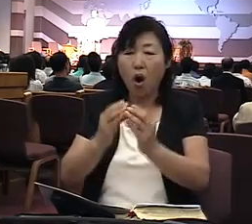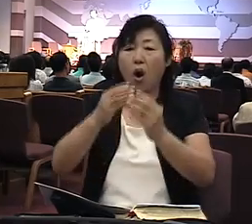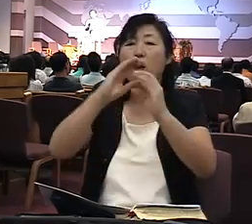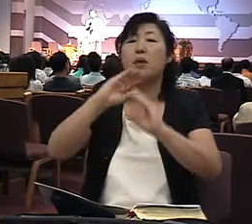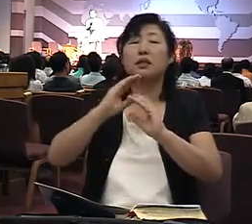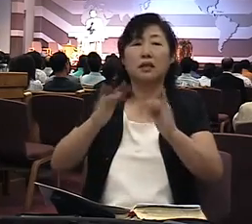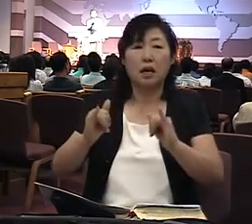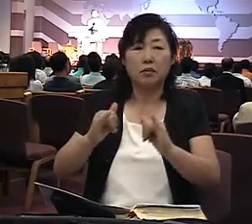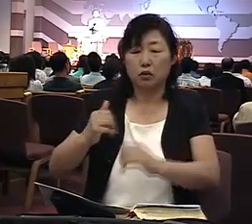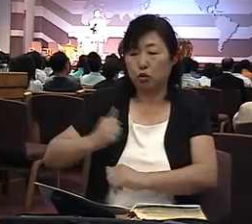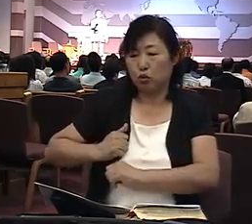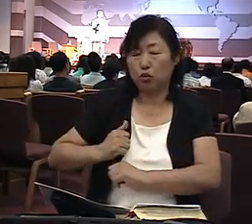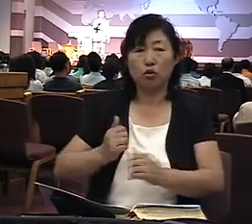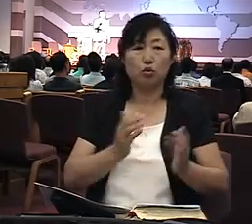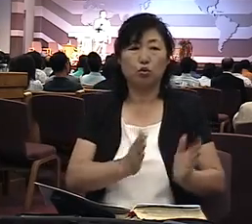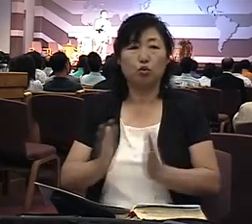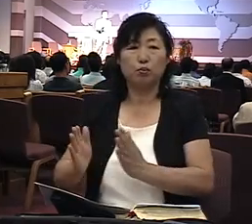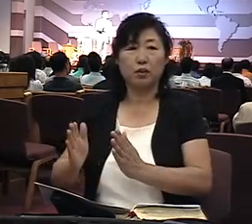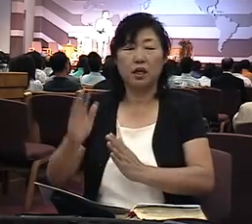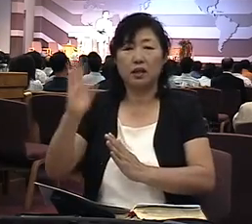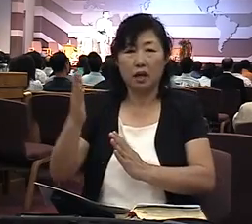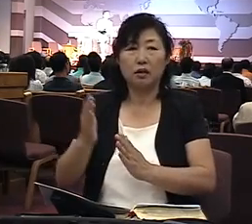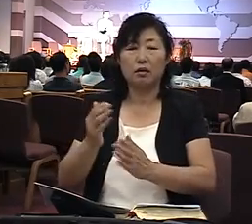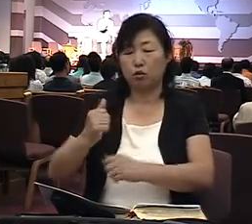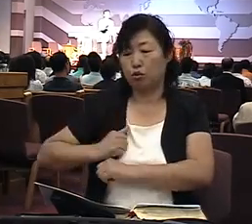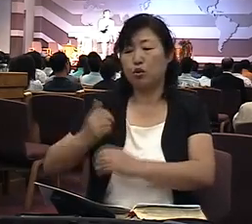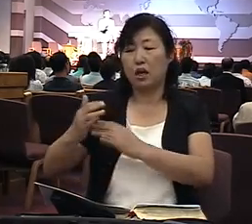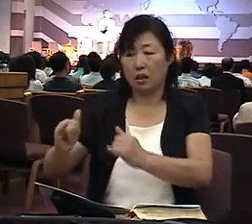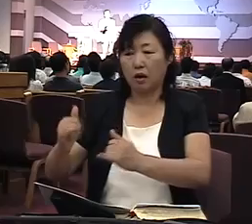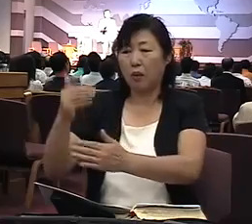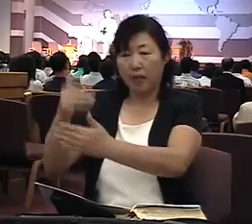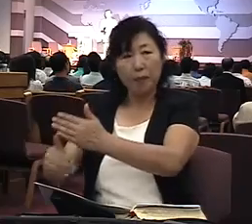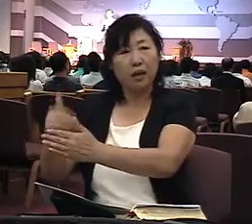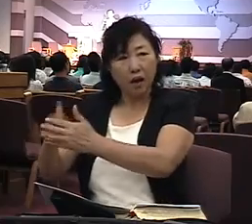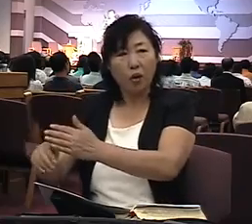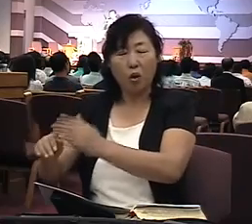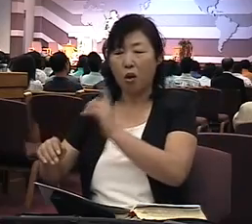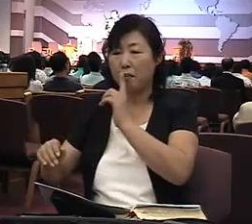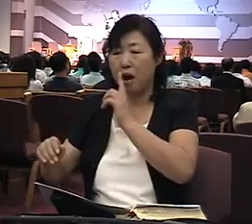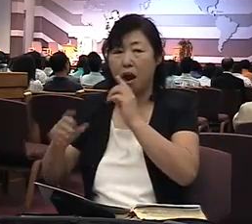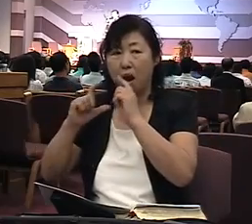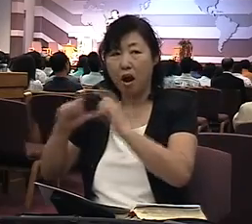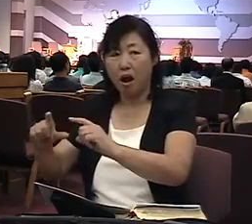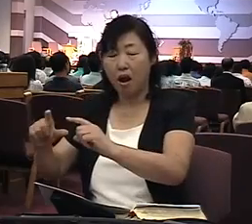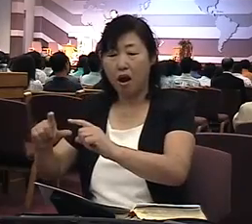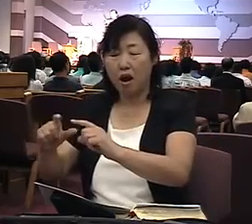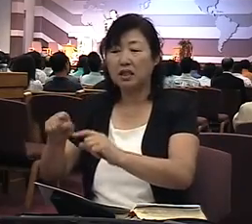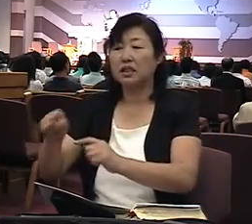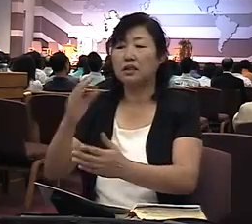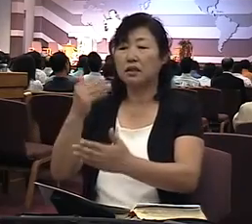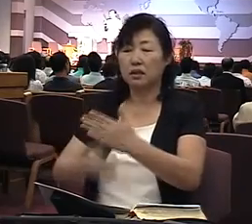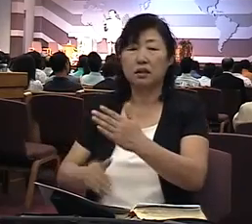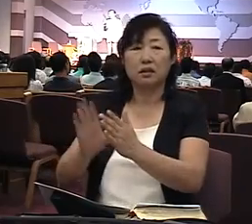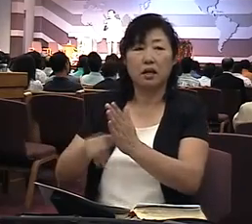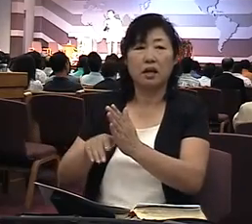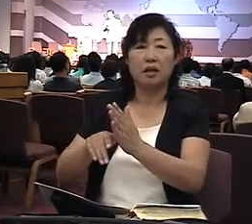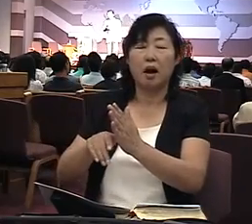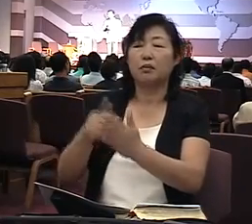군사로 남기라고 말씀을 하십니다. 그때 남은 군사들이 300명입니다. 300명. 그러면